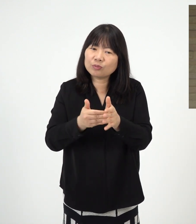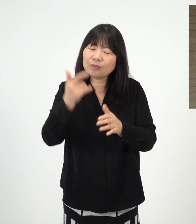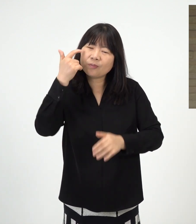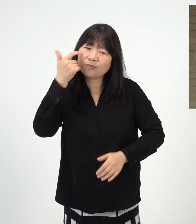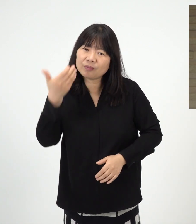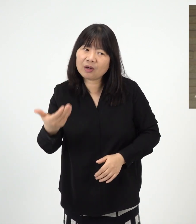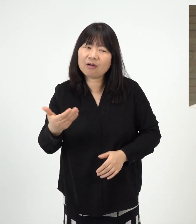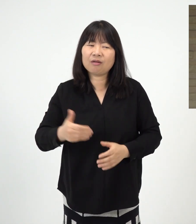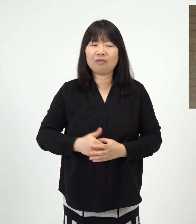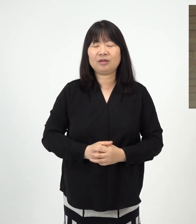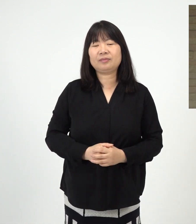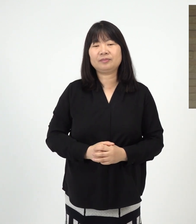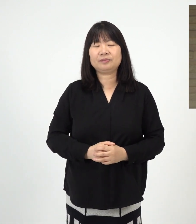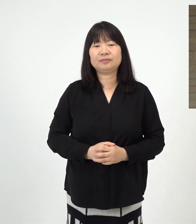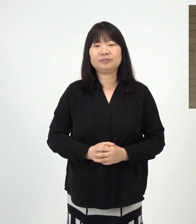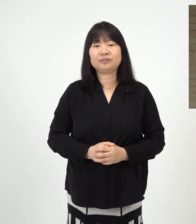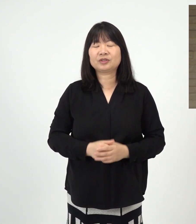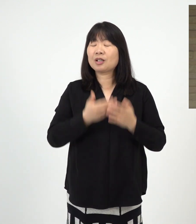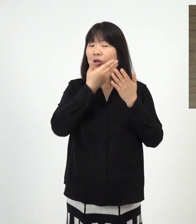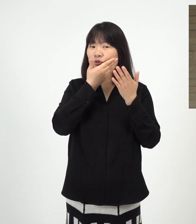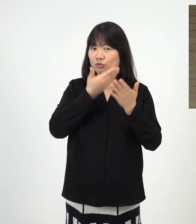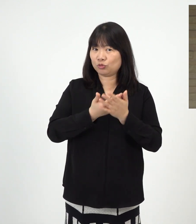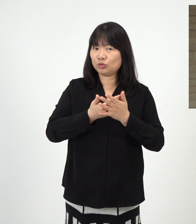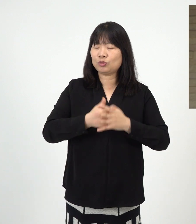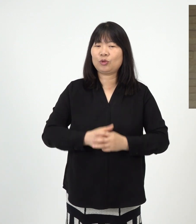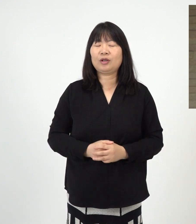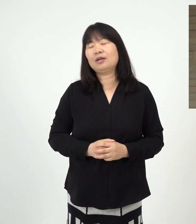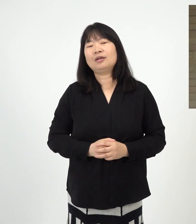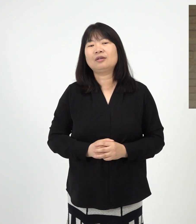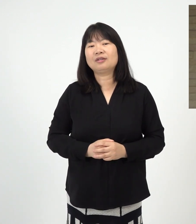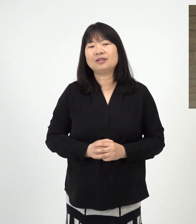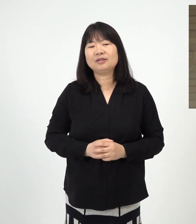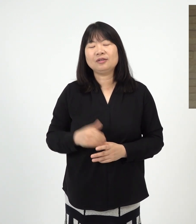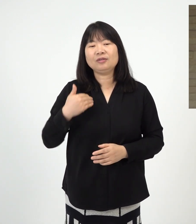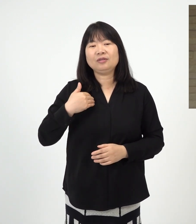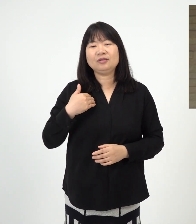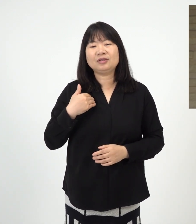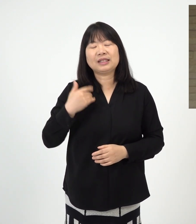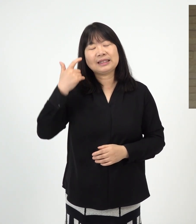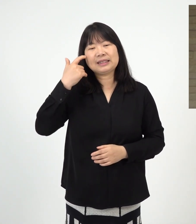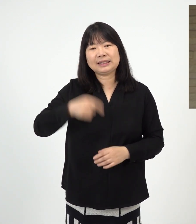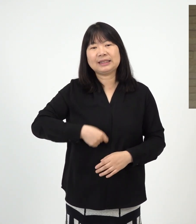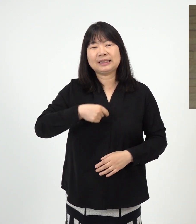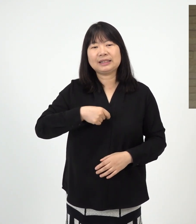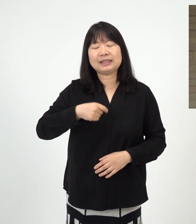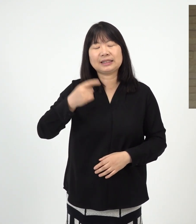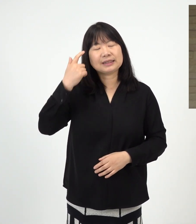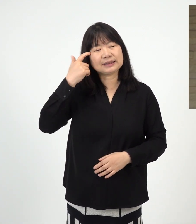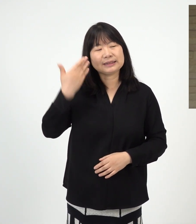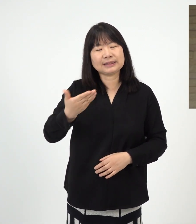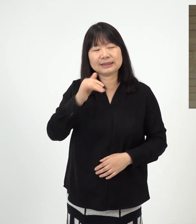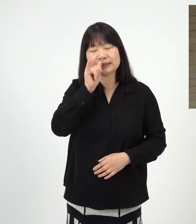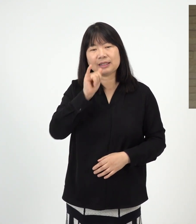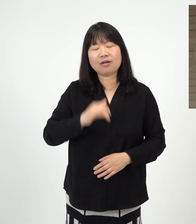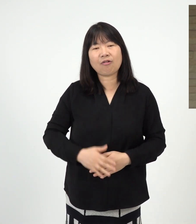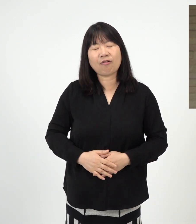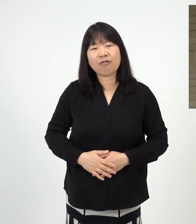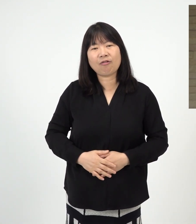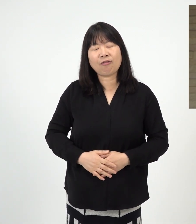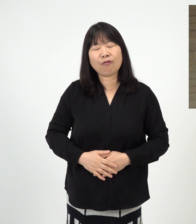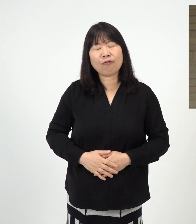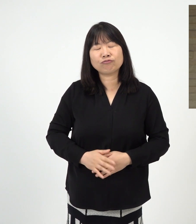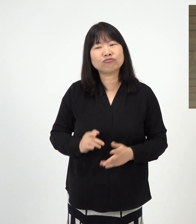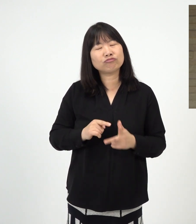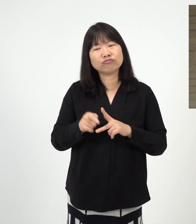하였나이까. 예. 자, 여기 아주 중요한 의인들의 질문이 있어요. 저희 납득이 잘